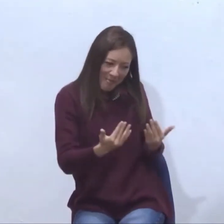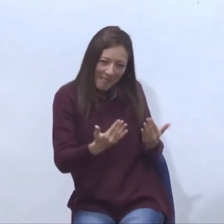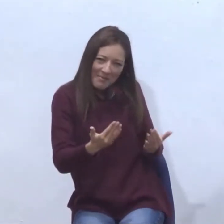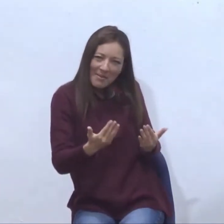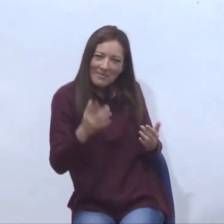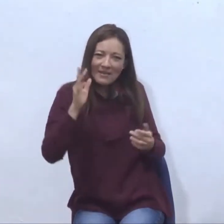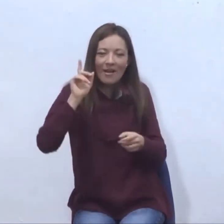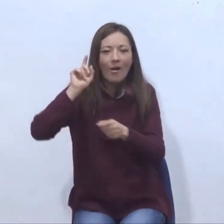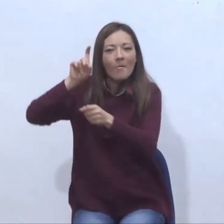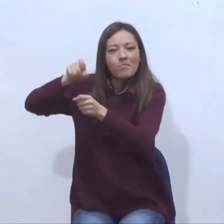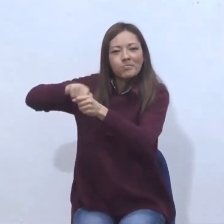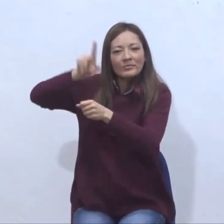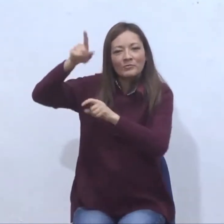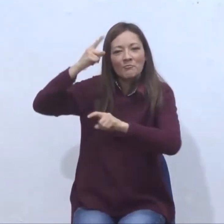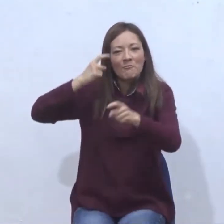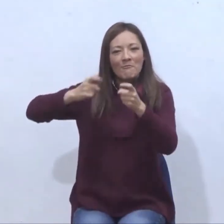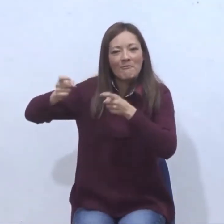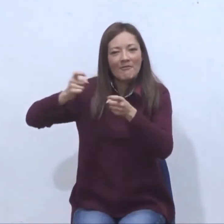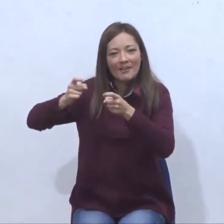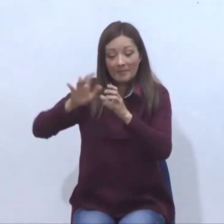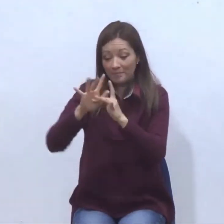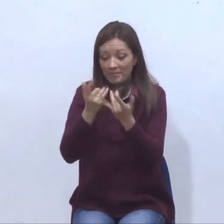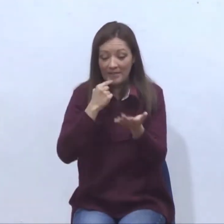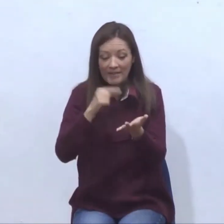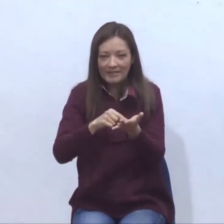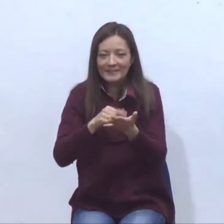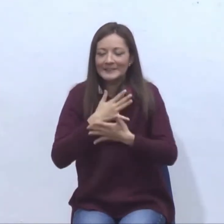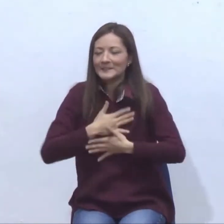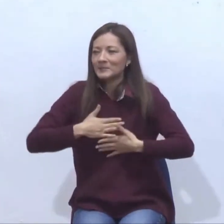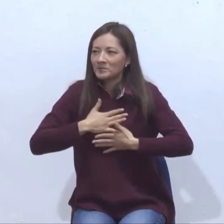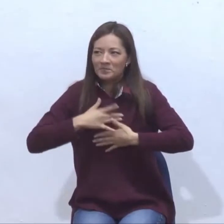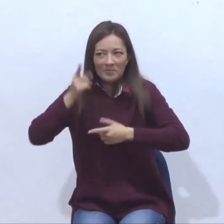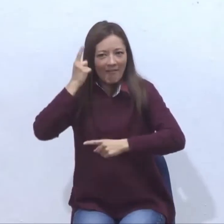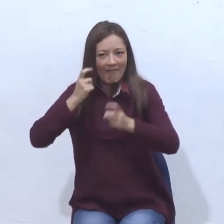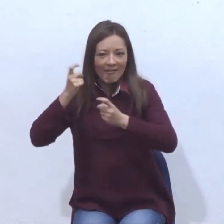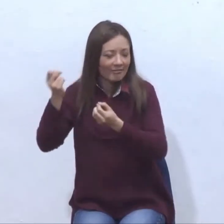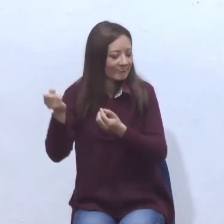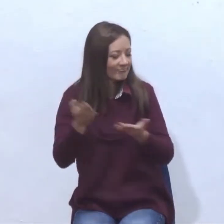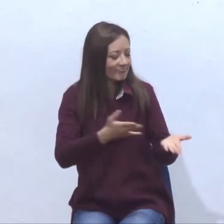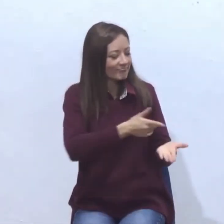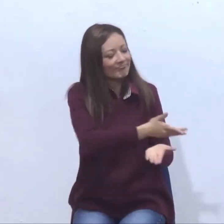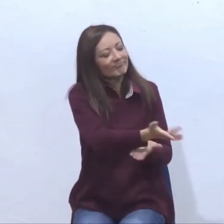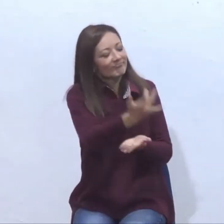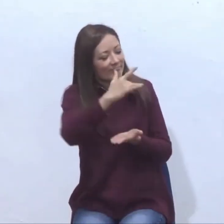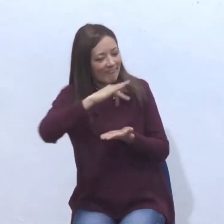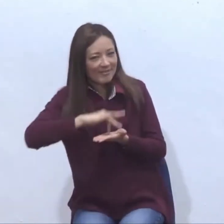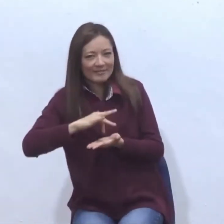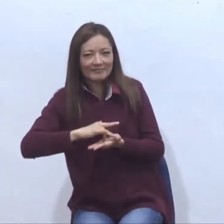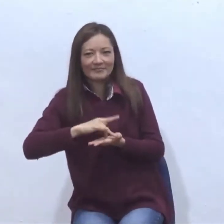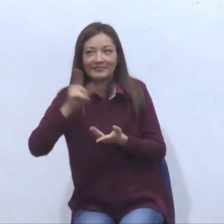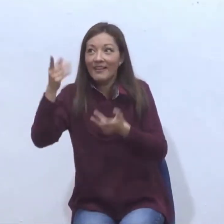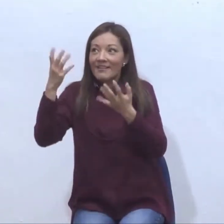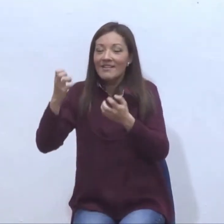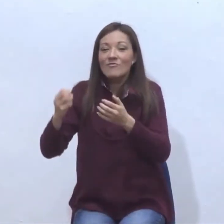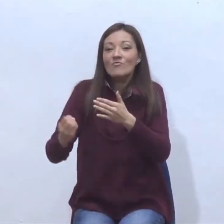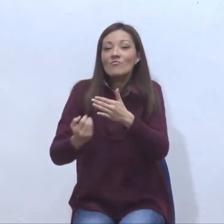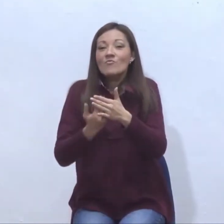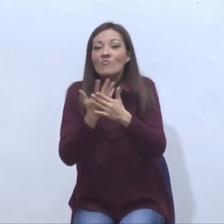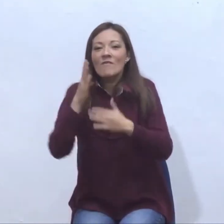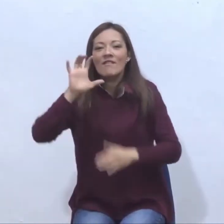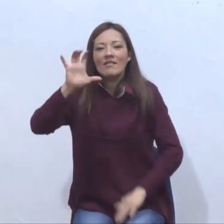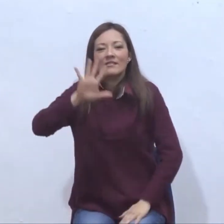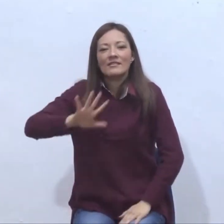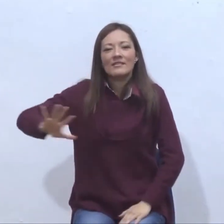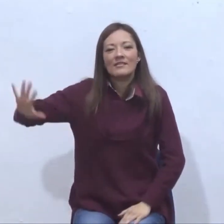su reino. Por eso dice la palabra que a Él le plació darnos el reino, porque Él ha querido crear una nueva nación, una